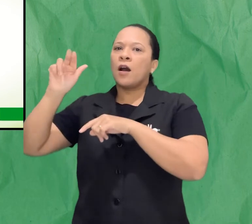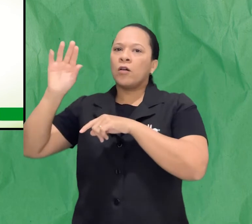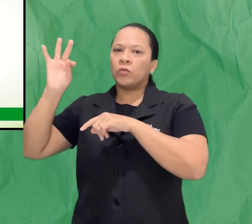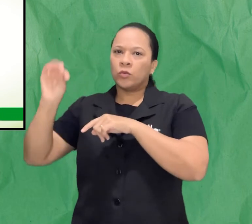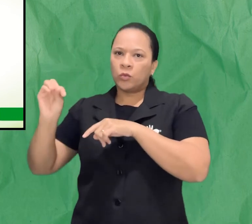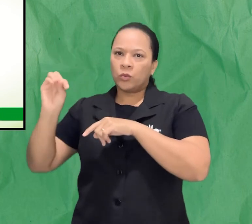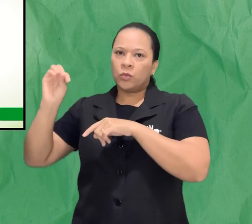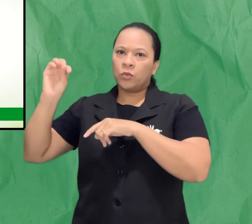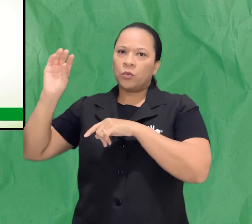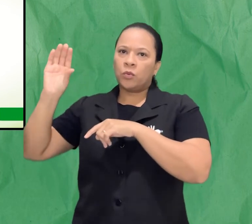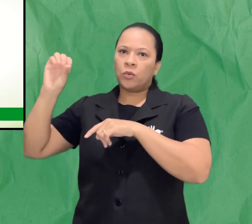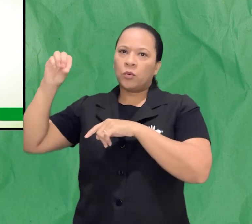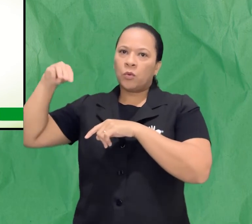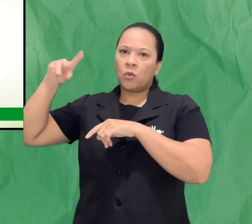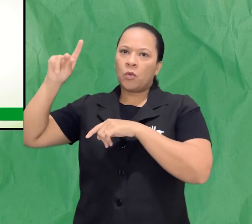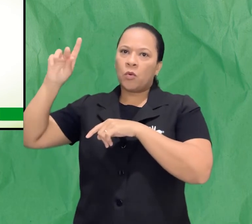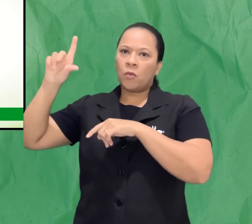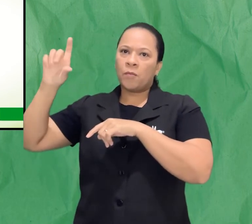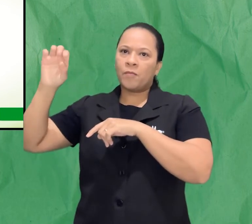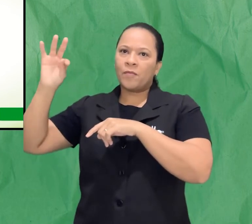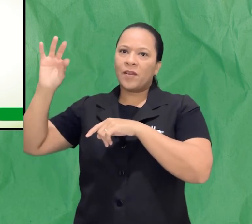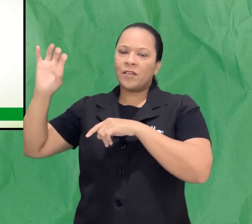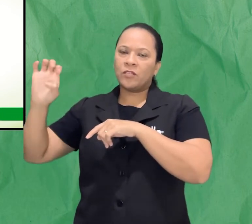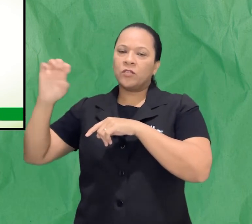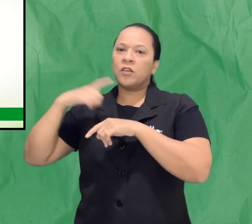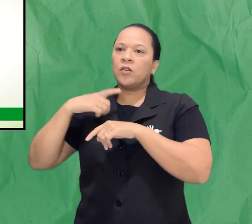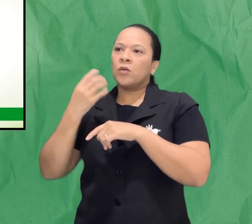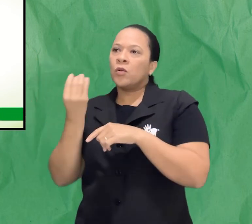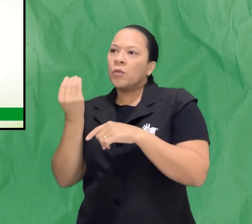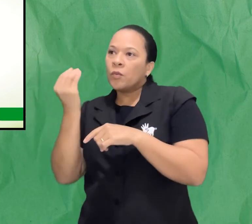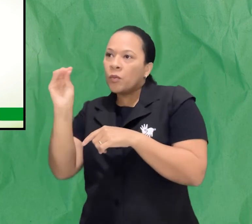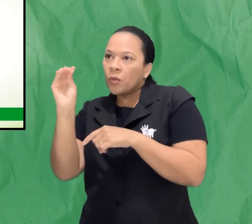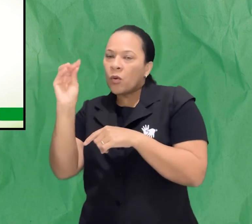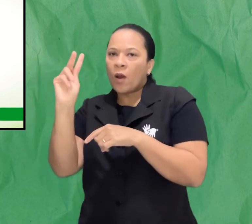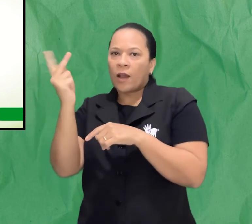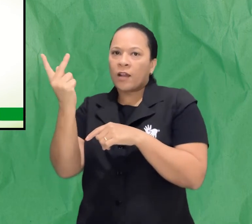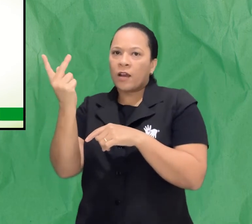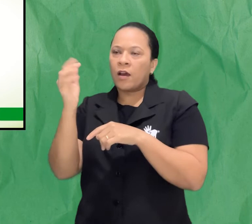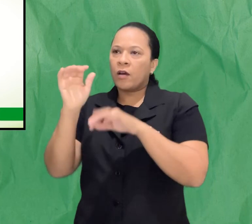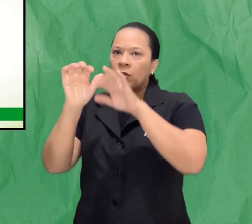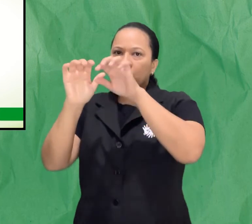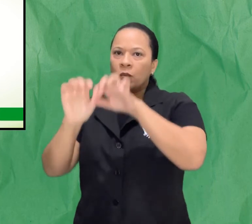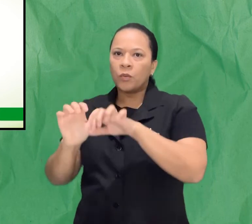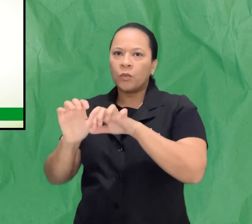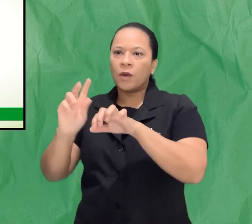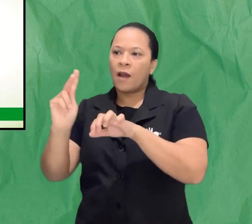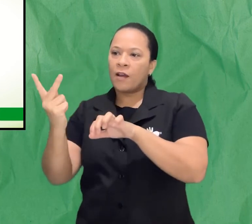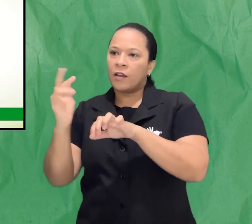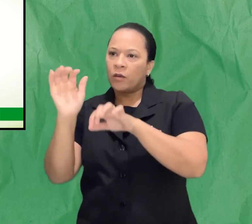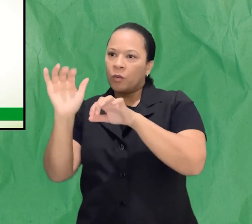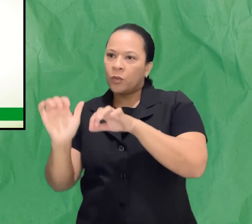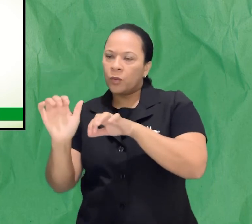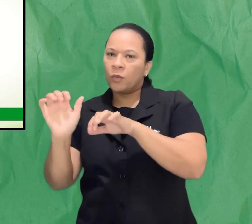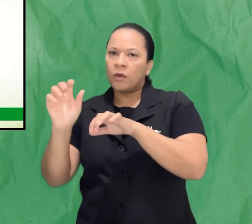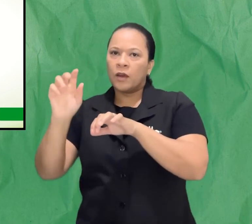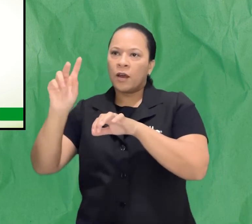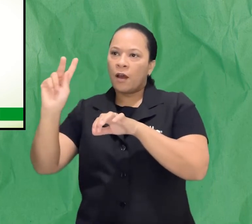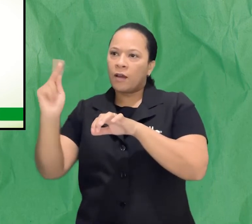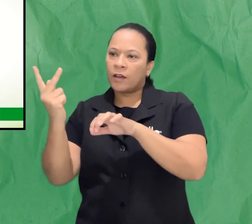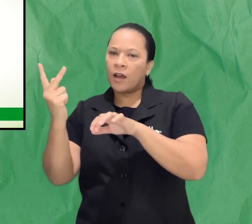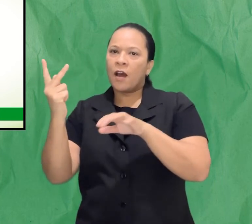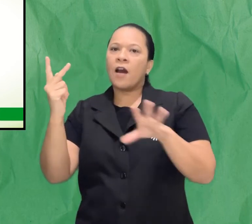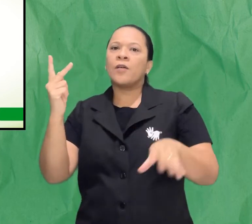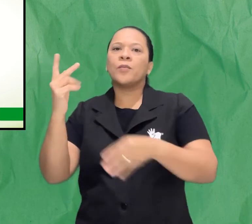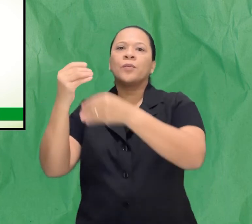Eu coloco o H, ele já completa para mim. Ele evita que eu erre, ou